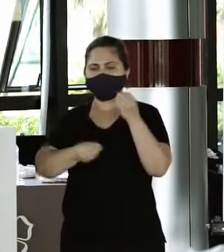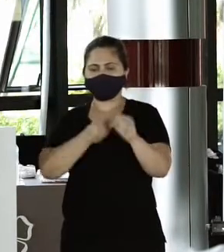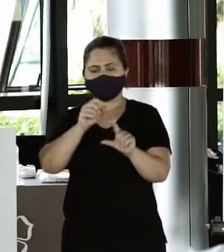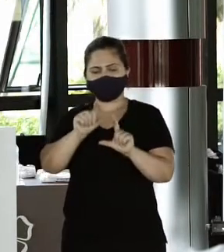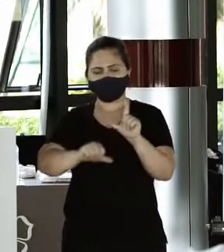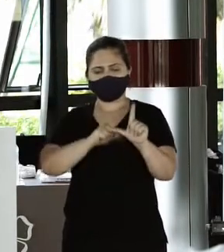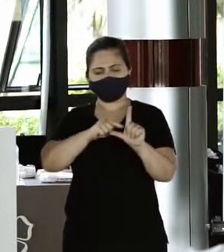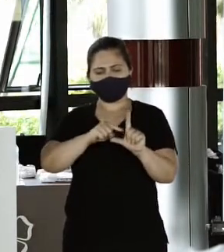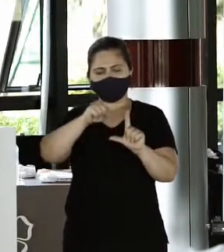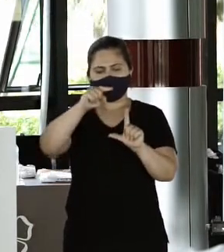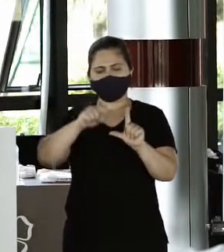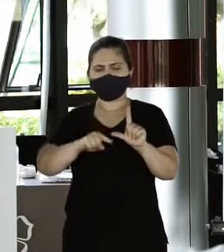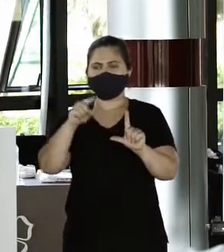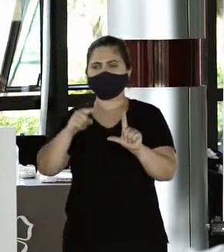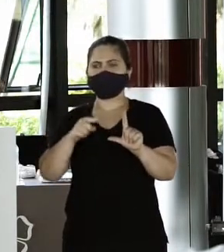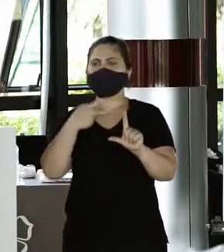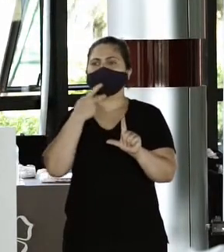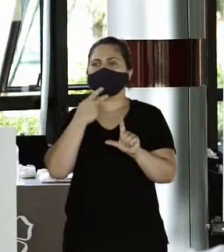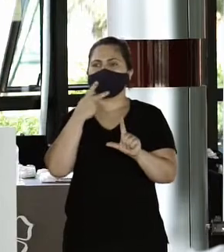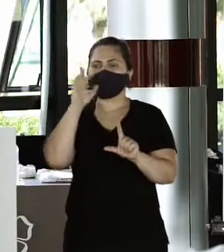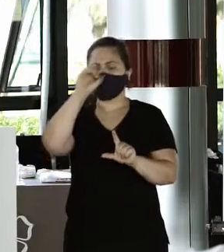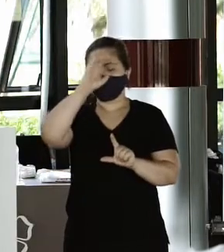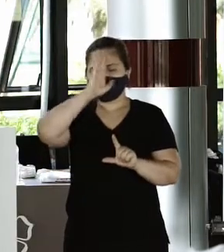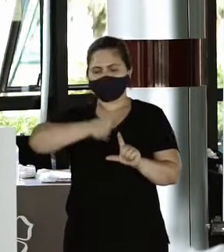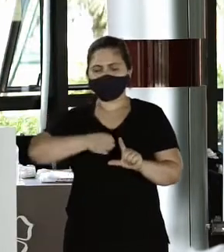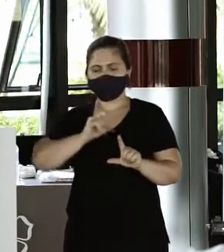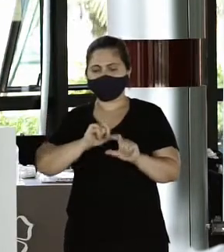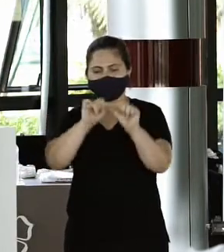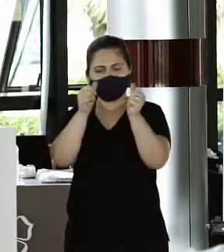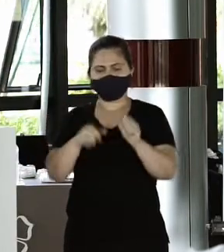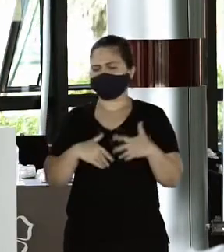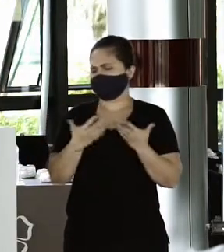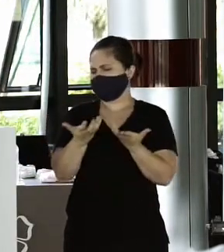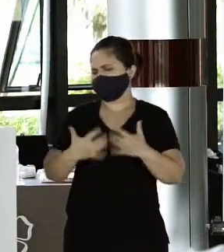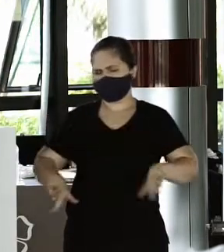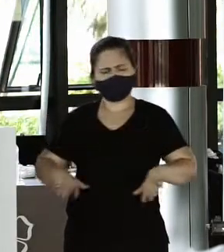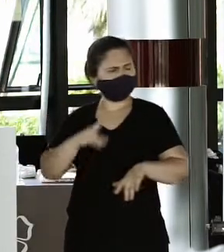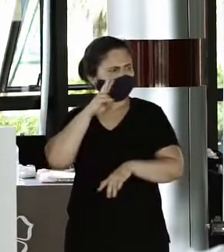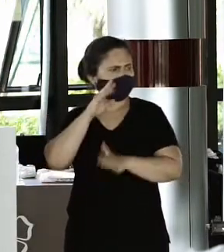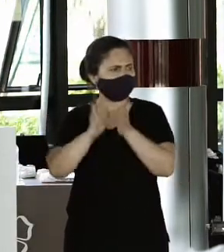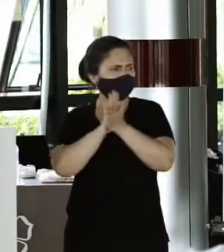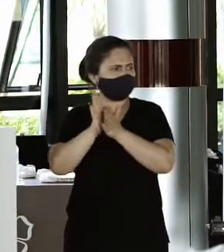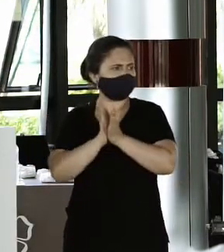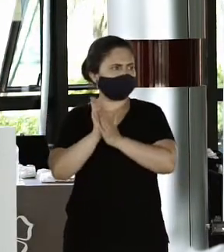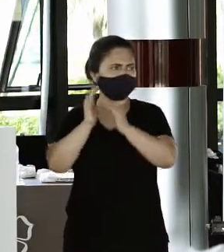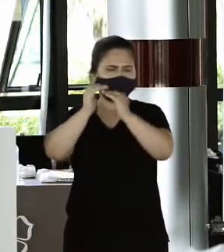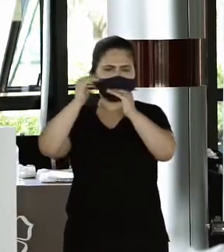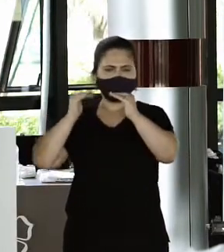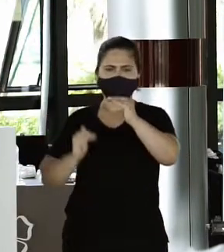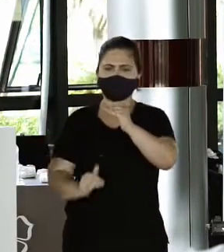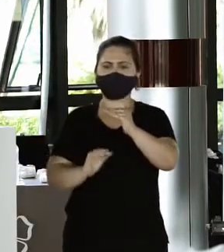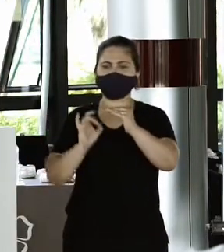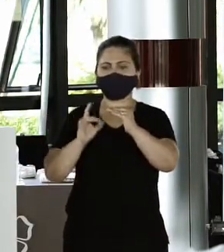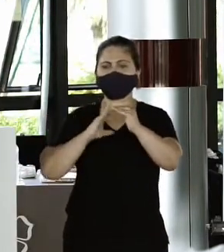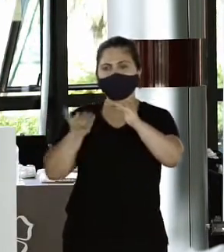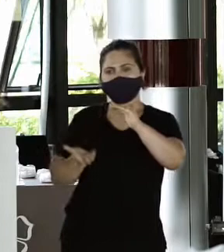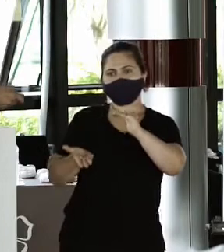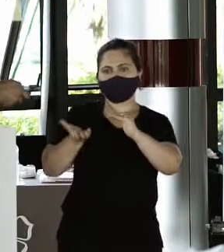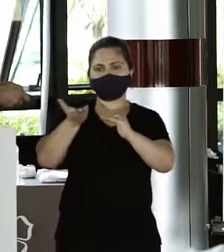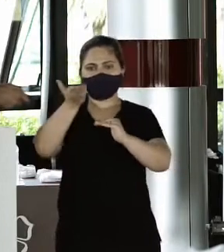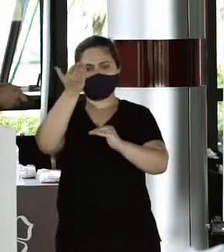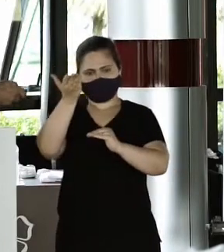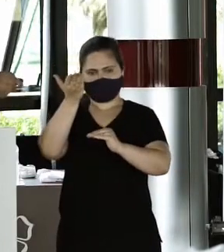alterei a escala, eu literalmente estou falando para a imagem que eu não quero ver nada que esteja abaixo de 15 graus. Só o que estiver